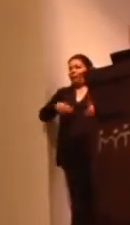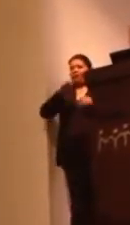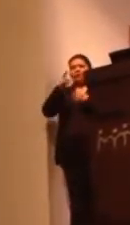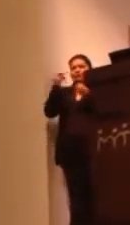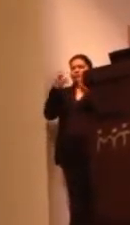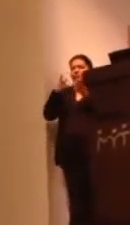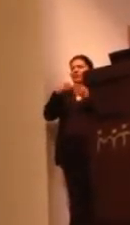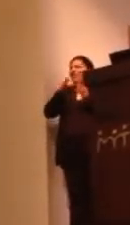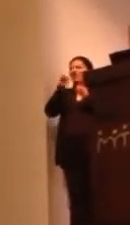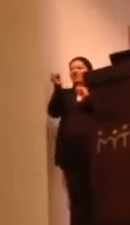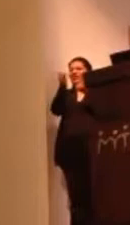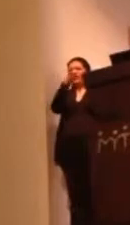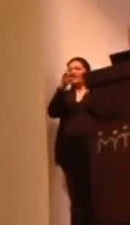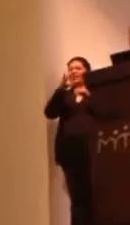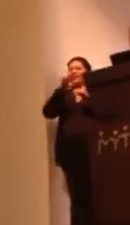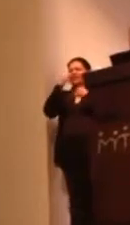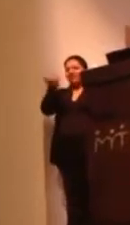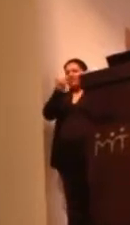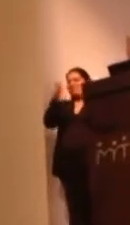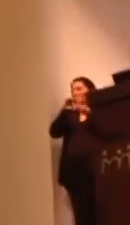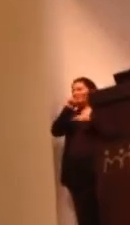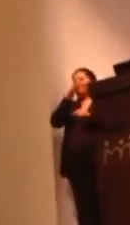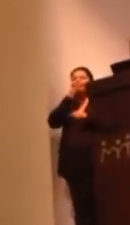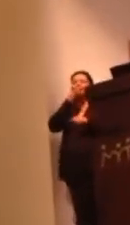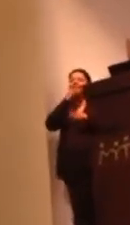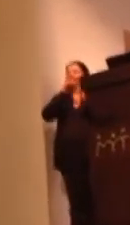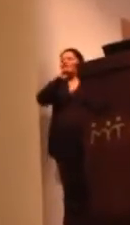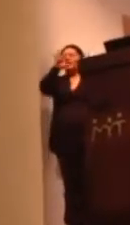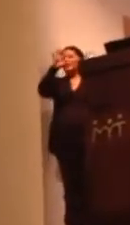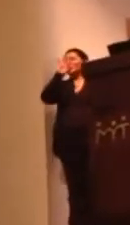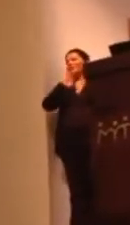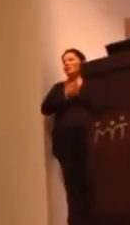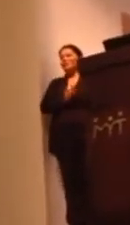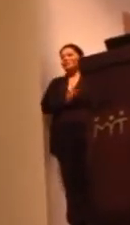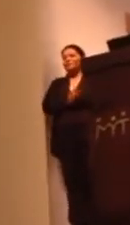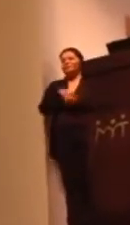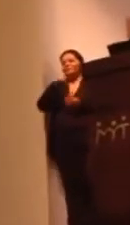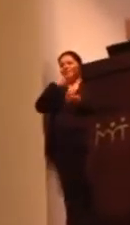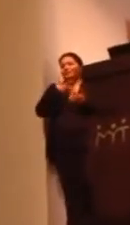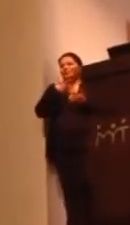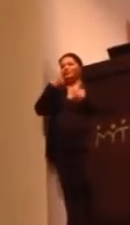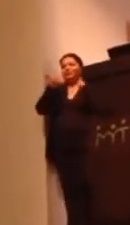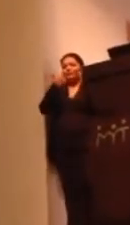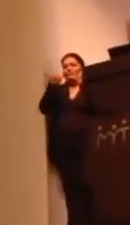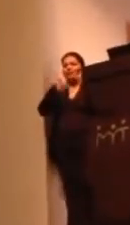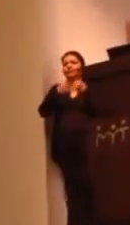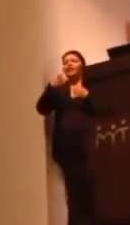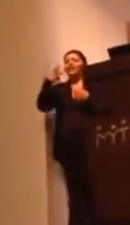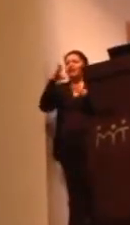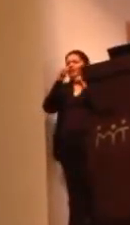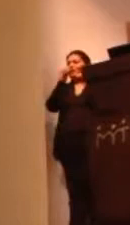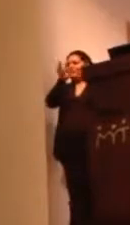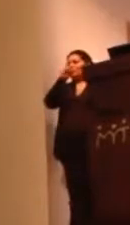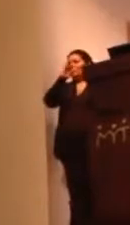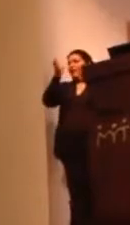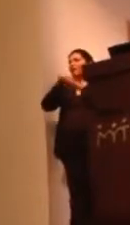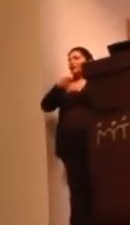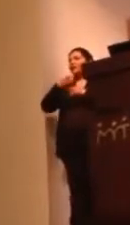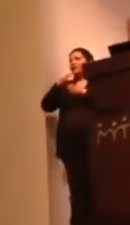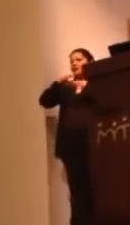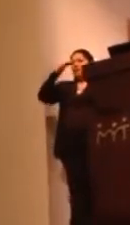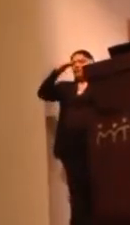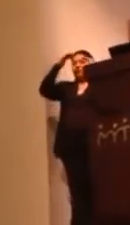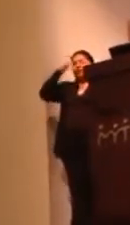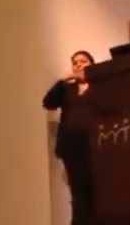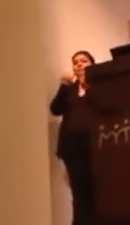Déjalo jugar, es un niño. Un niño, déjalo que tenga fantasías, es un niño. Sí, déjalo que crezca.